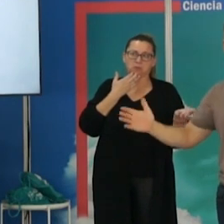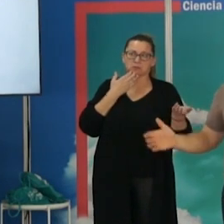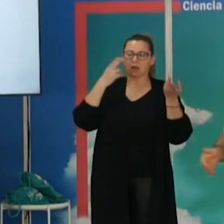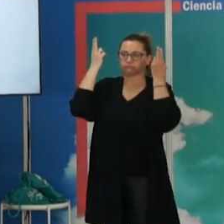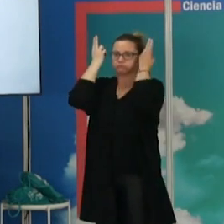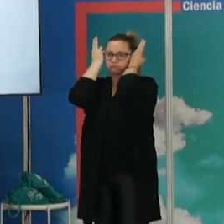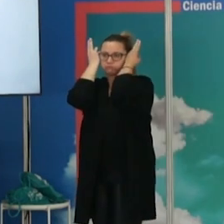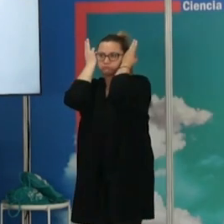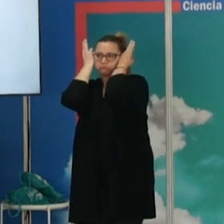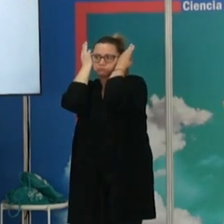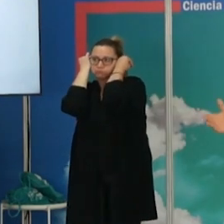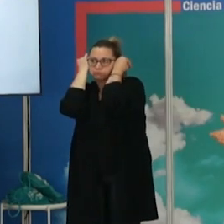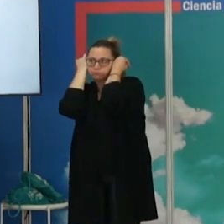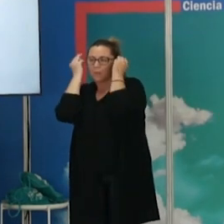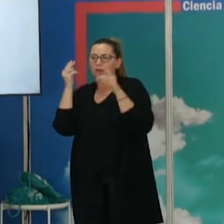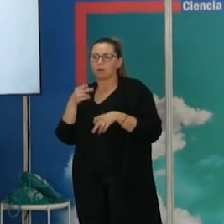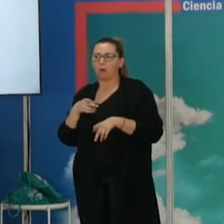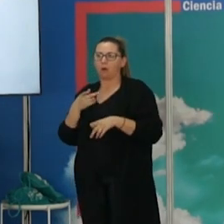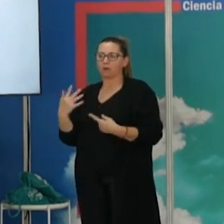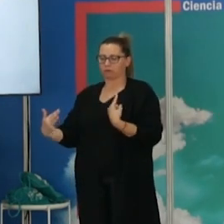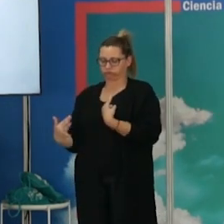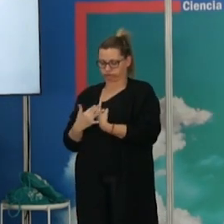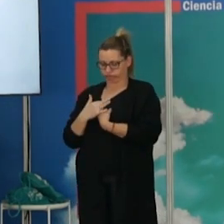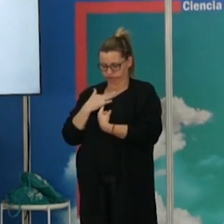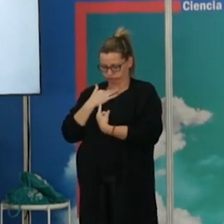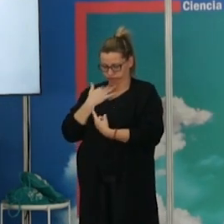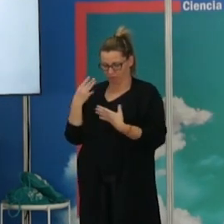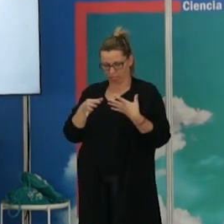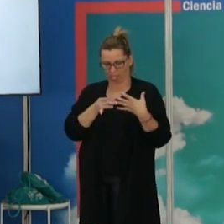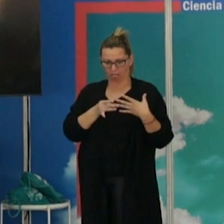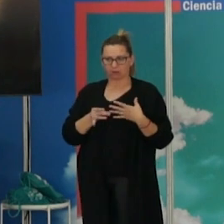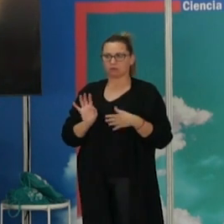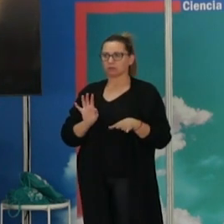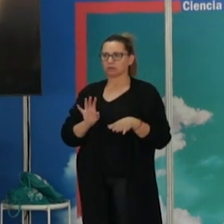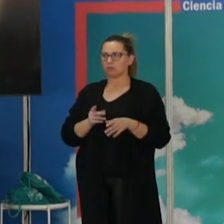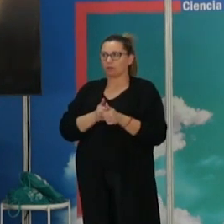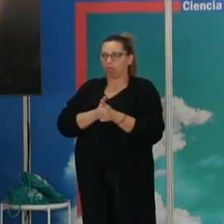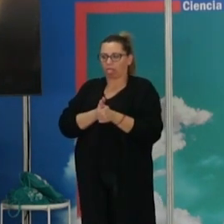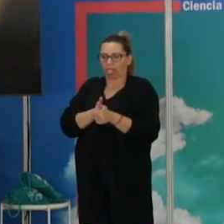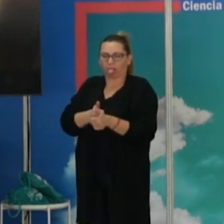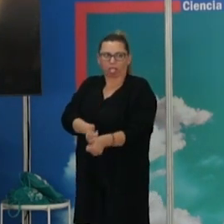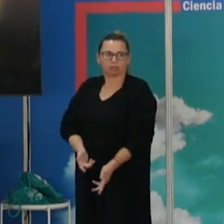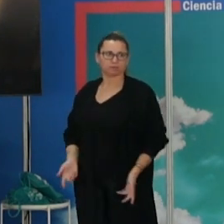súbditos o influenciables por las opiniones de los demás. Esto es importante.